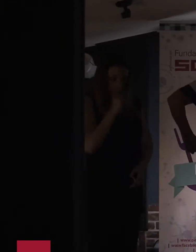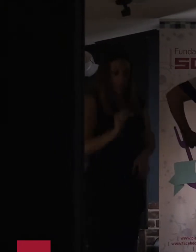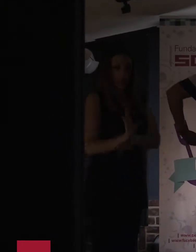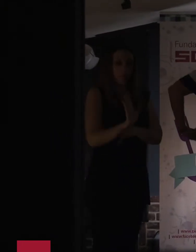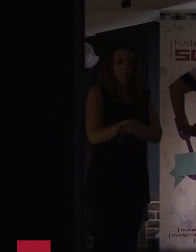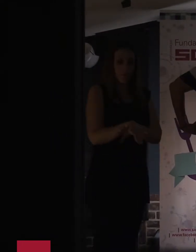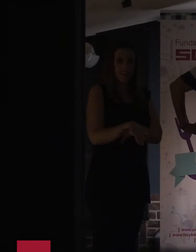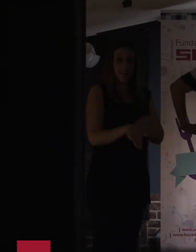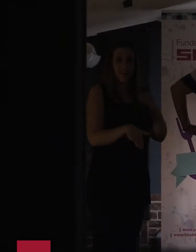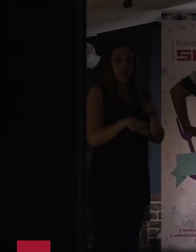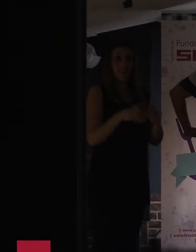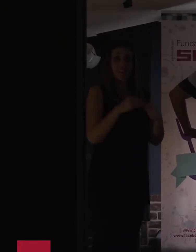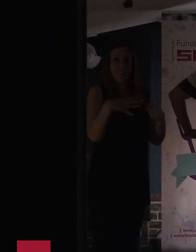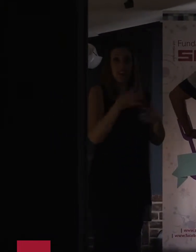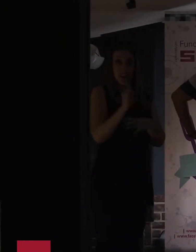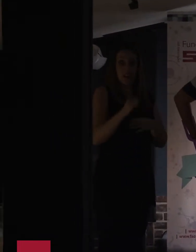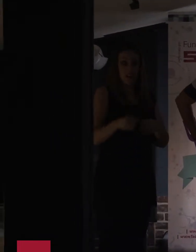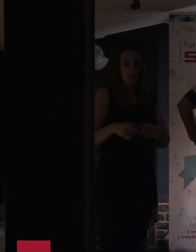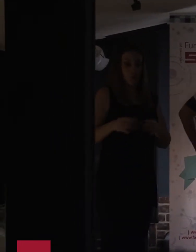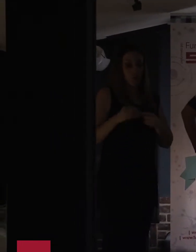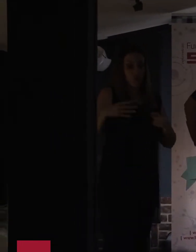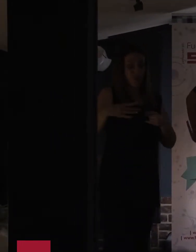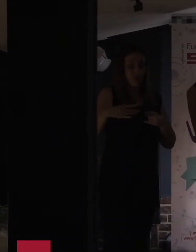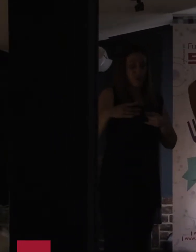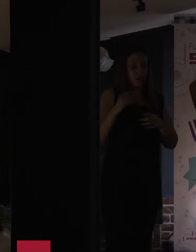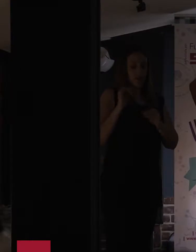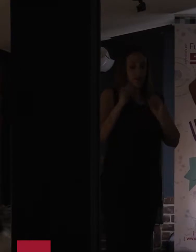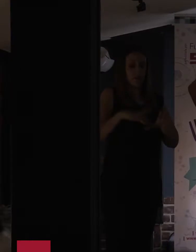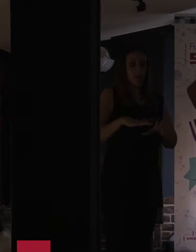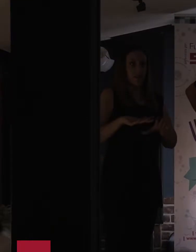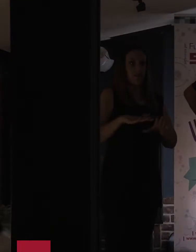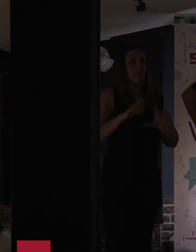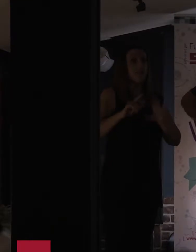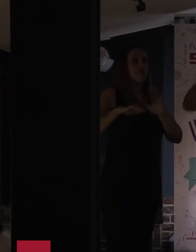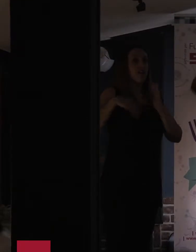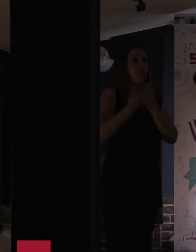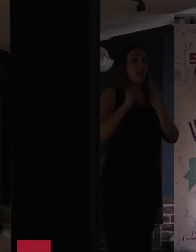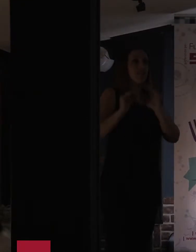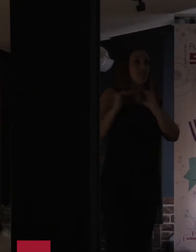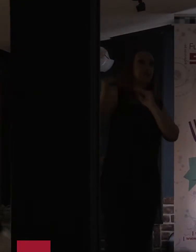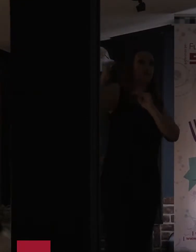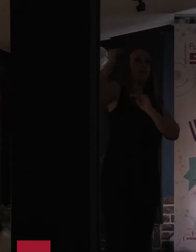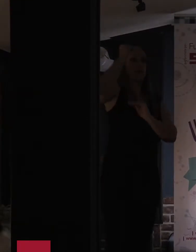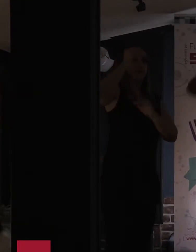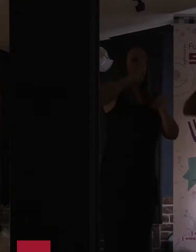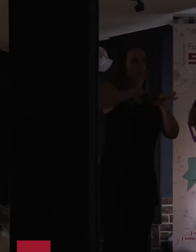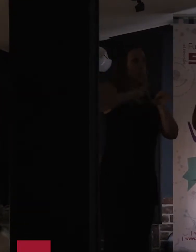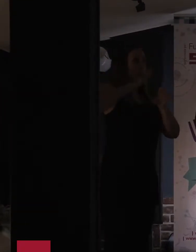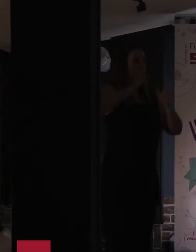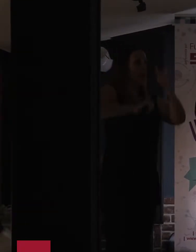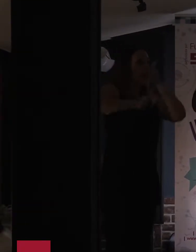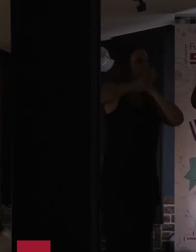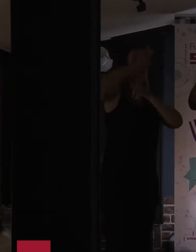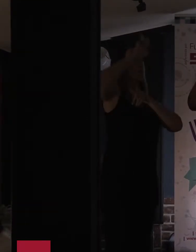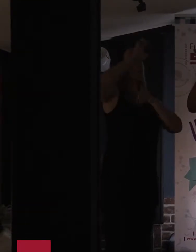una señal, un sensor detecta y se envía al otro lado de la lesión para que siga viajando hasta el cerebro y